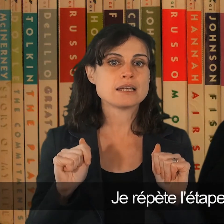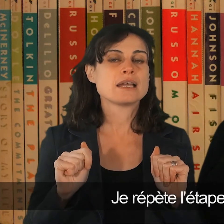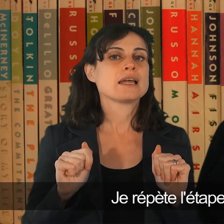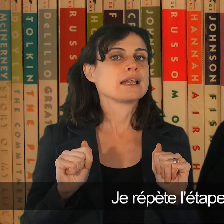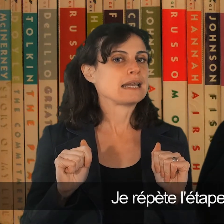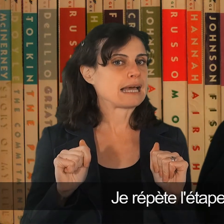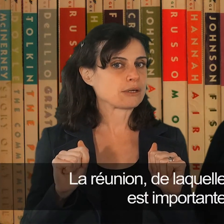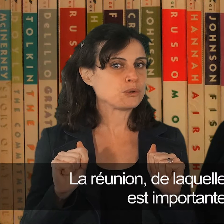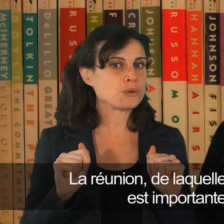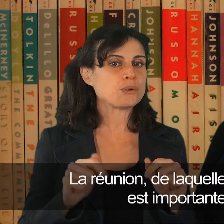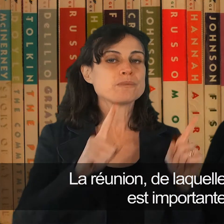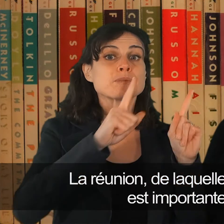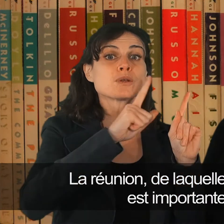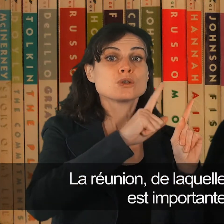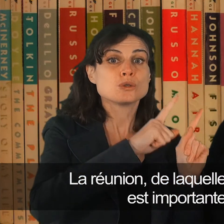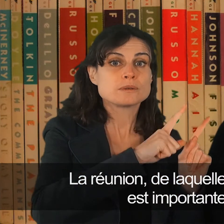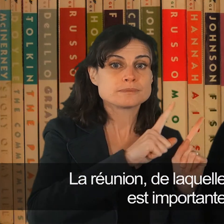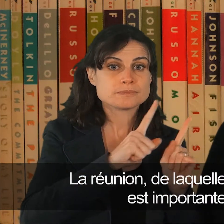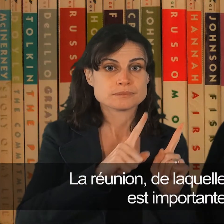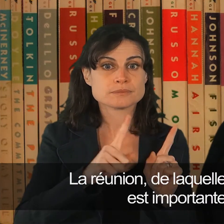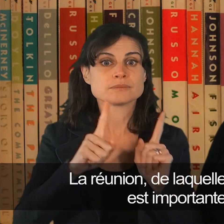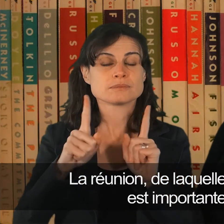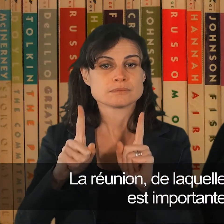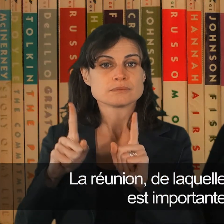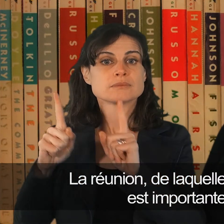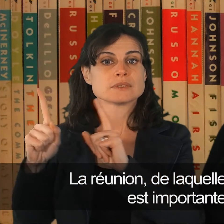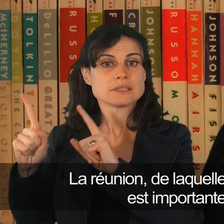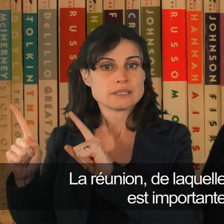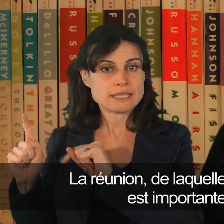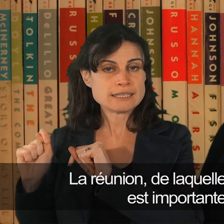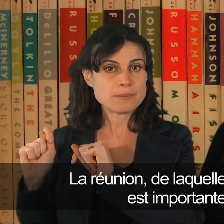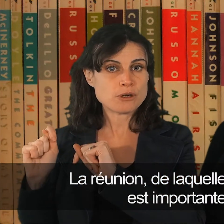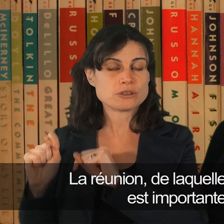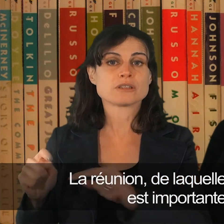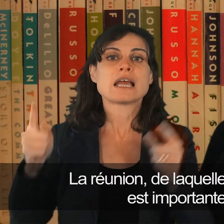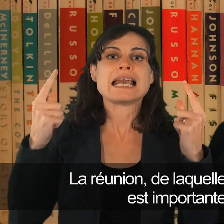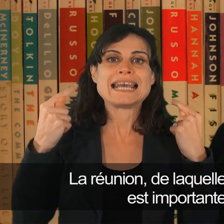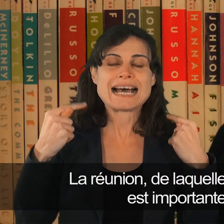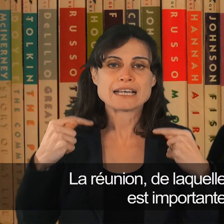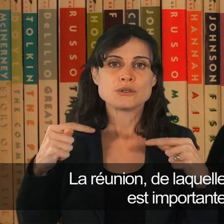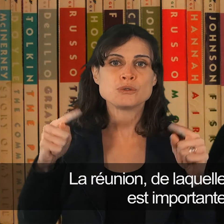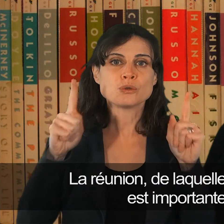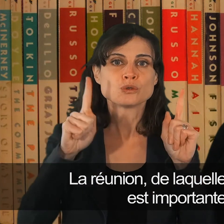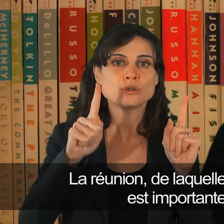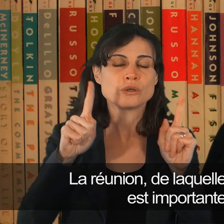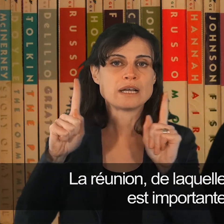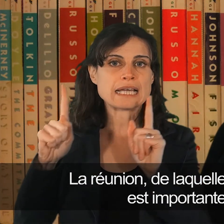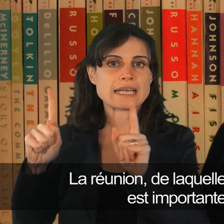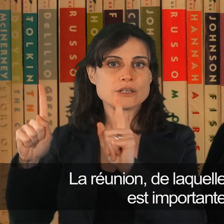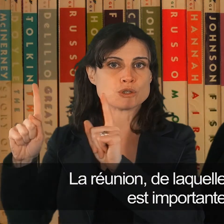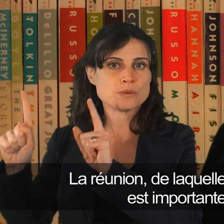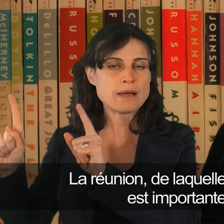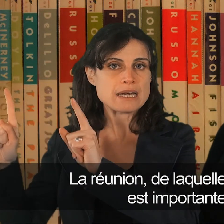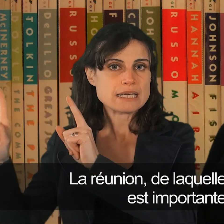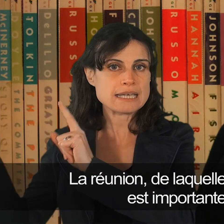1, la réunion de laquelle je parle est importante. La réunion de